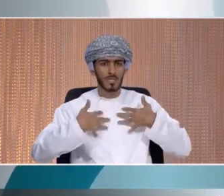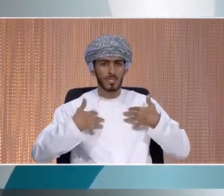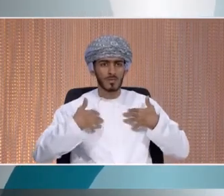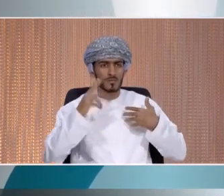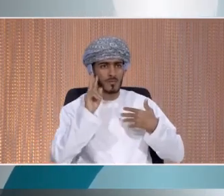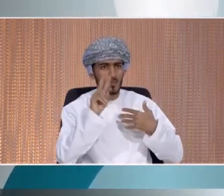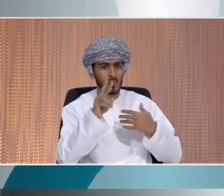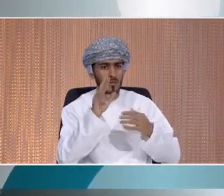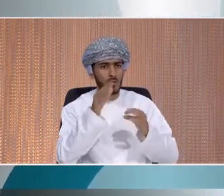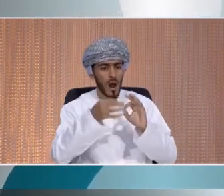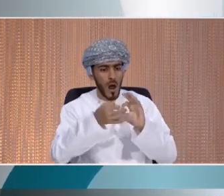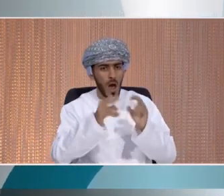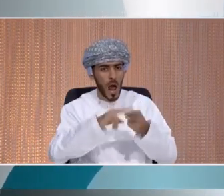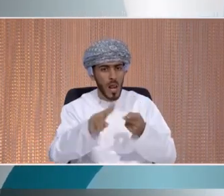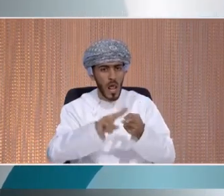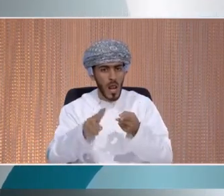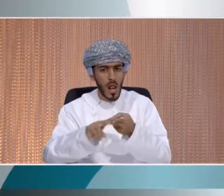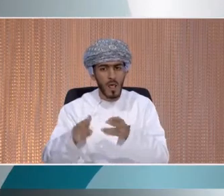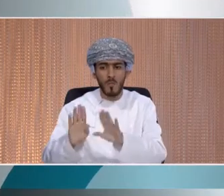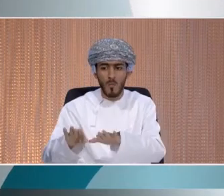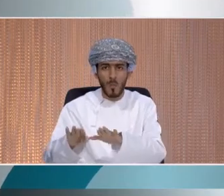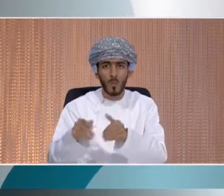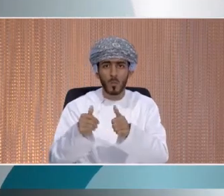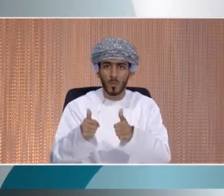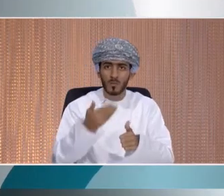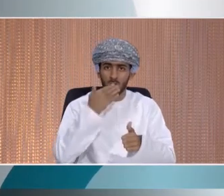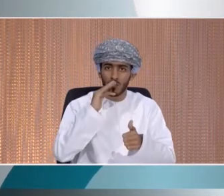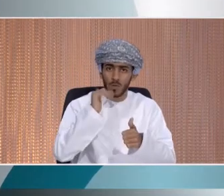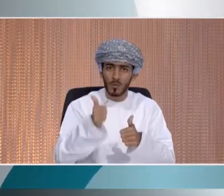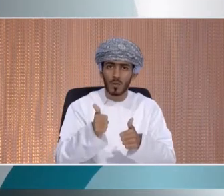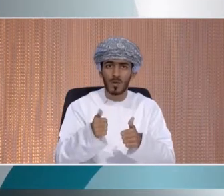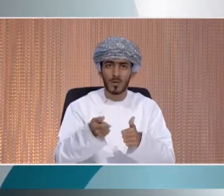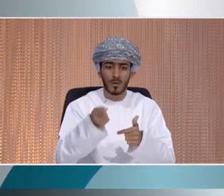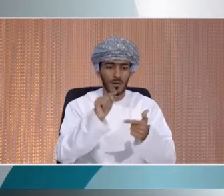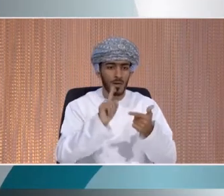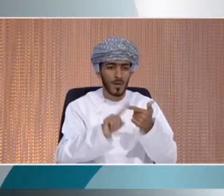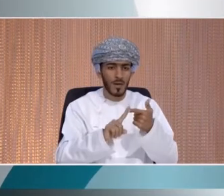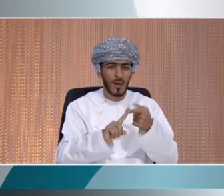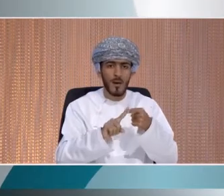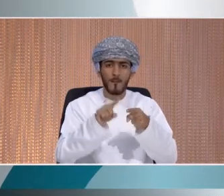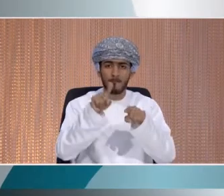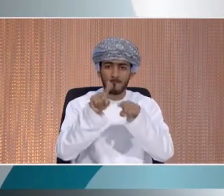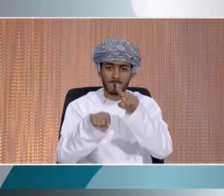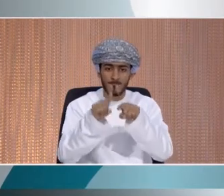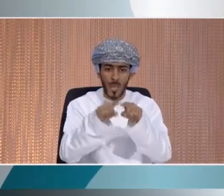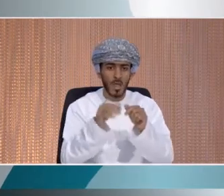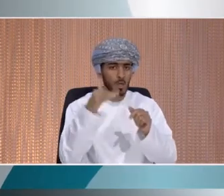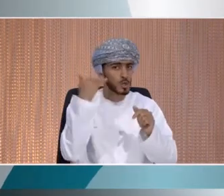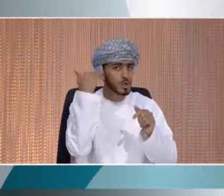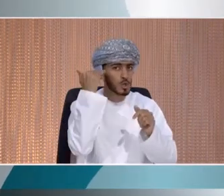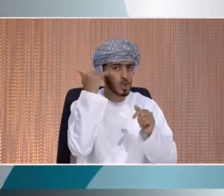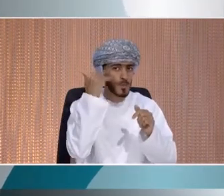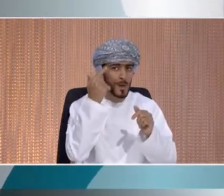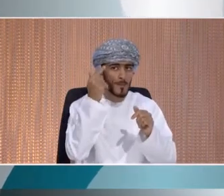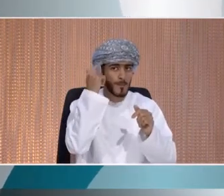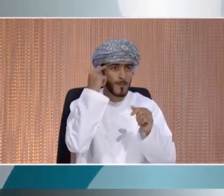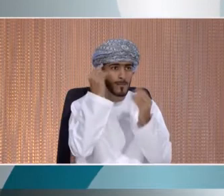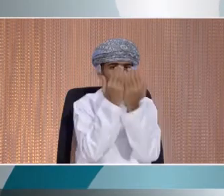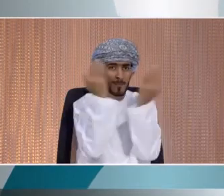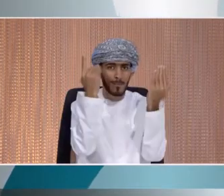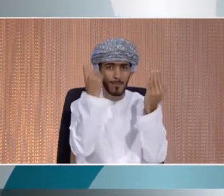الإعاقة الذهنية، وكذلك أيضا يتم إعطاء بعض الشباب من ذوي الإعاقة